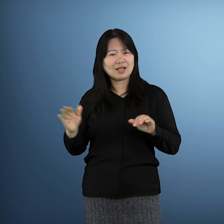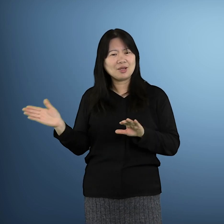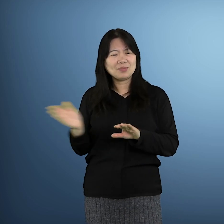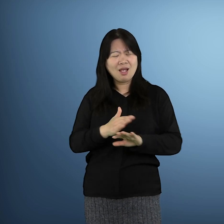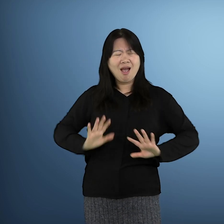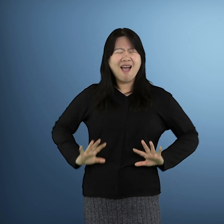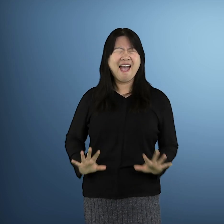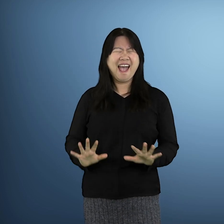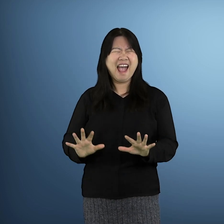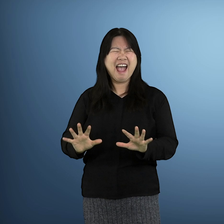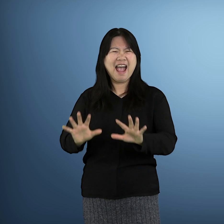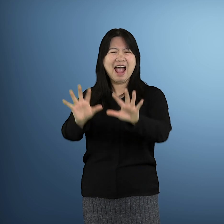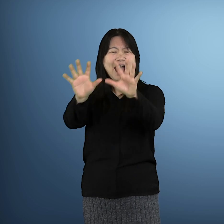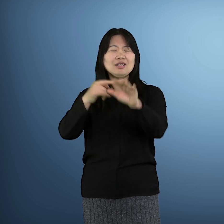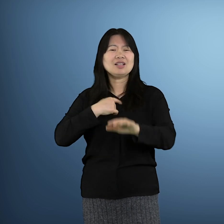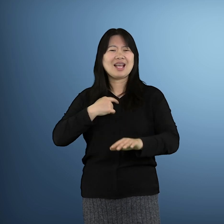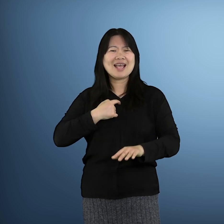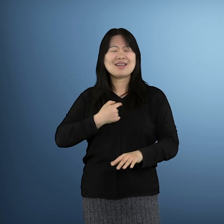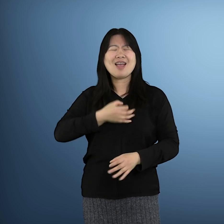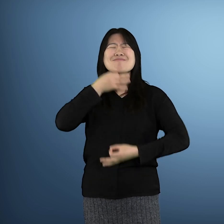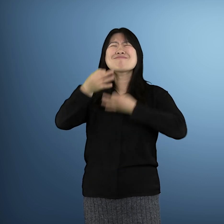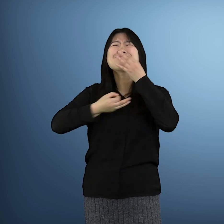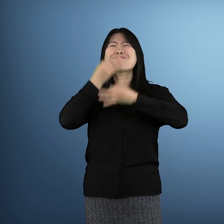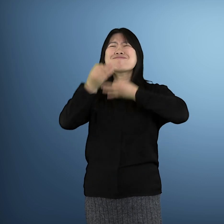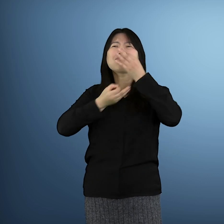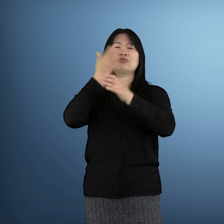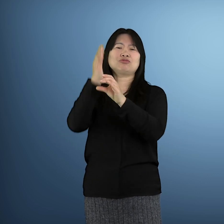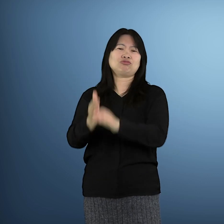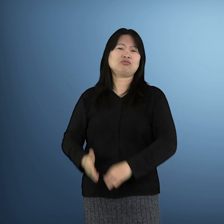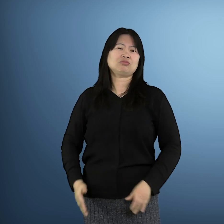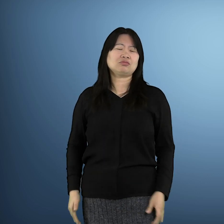내게 호소하느니라.